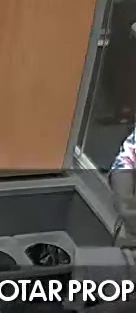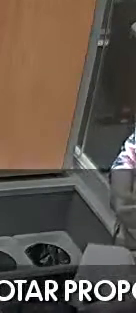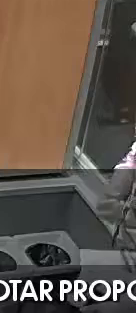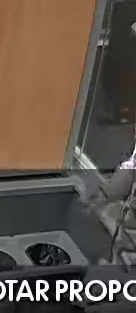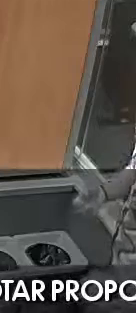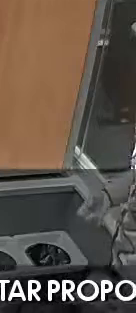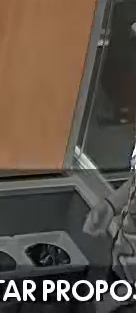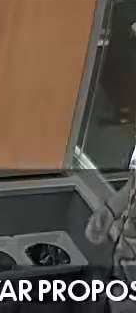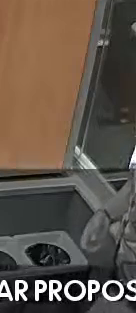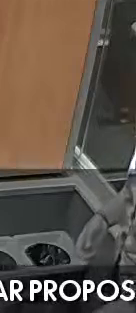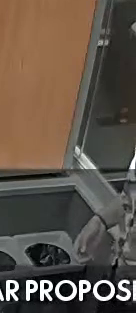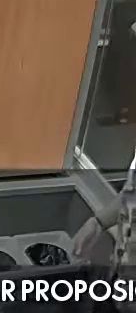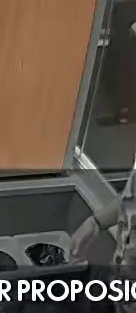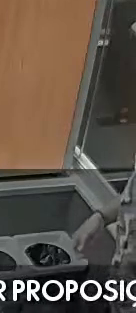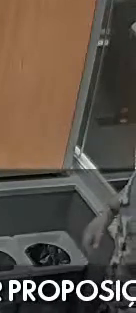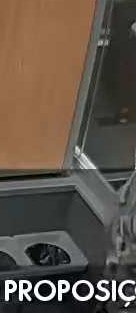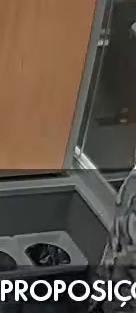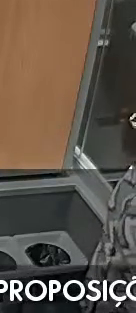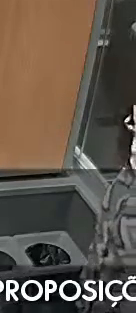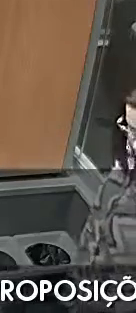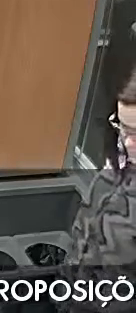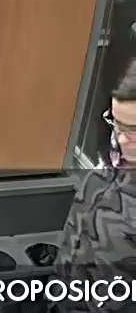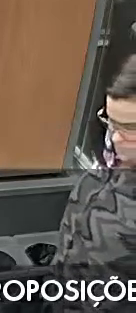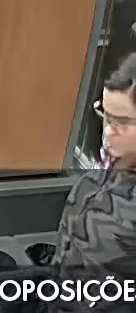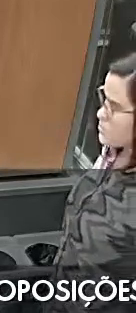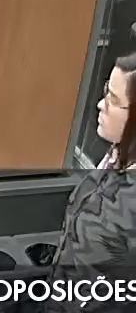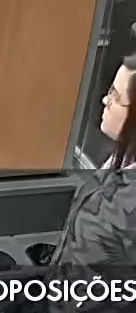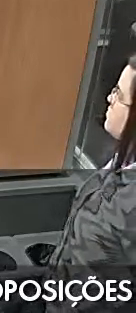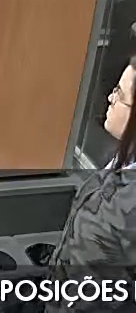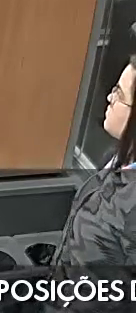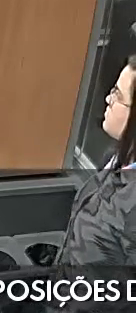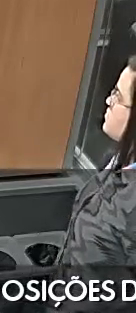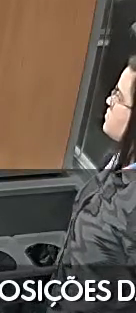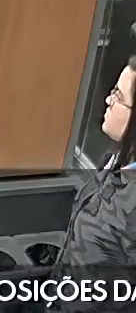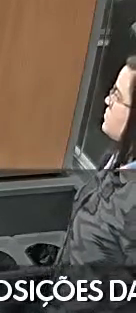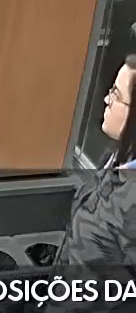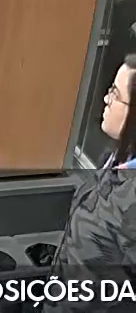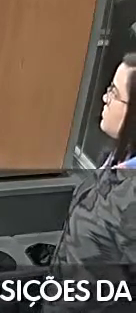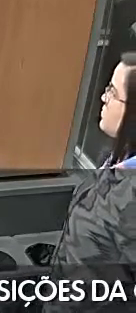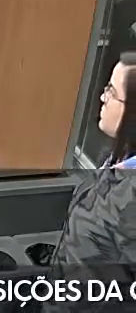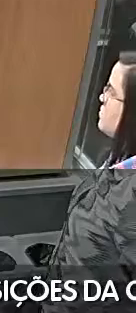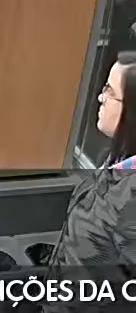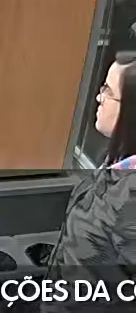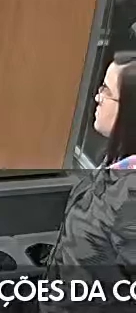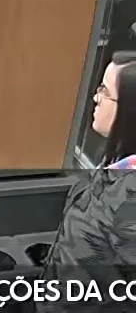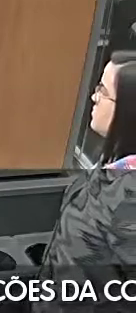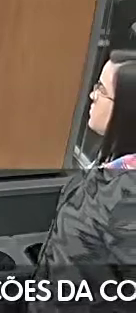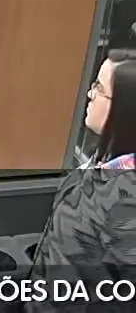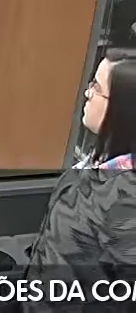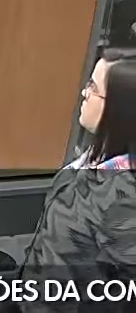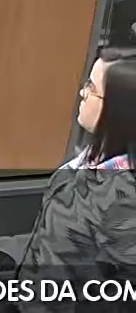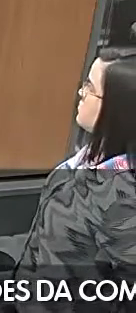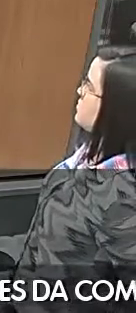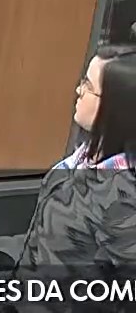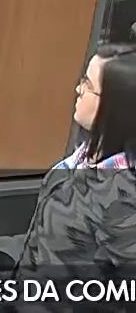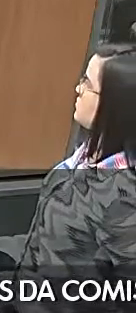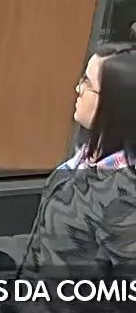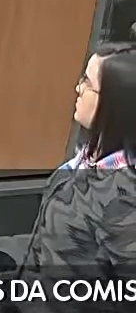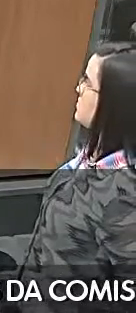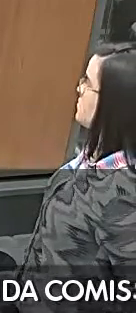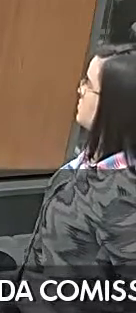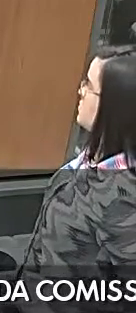parágrafo 5º do Regimento Interno, que seja realizada audiência pública para debater os planos e projetos de expansão do metrô de Belo Horizonte, com a presença do